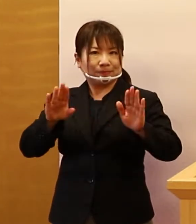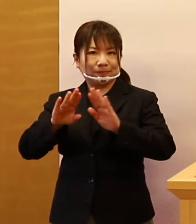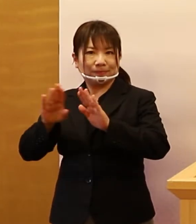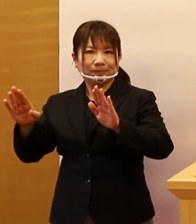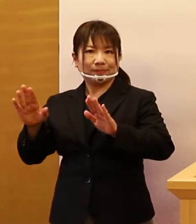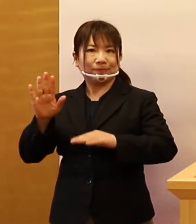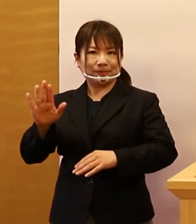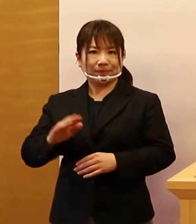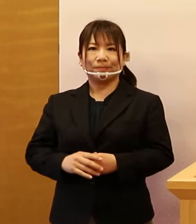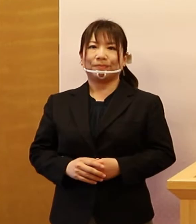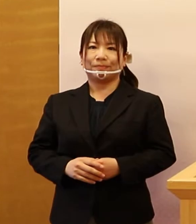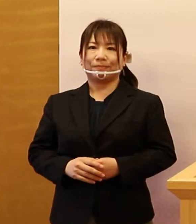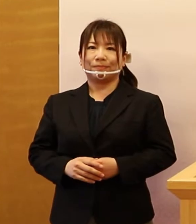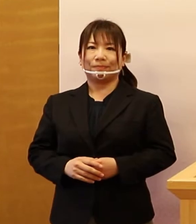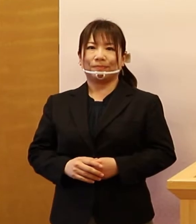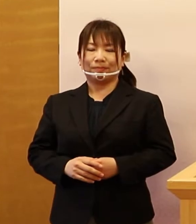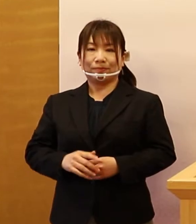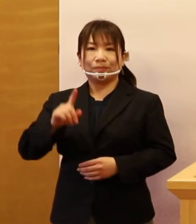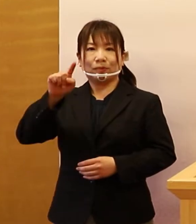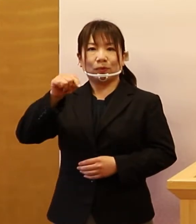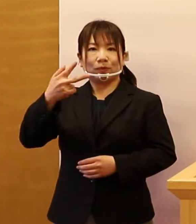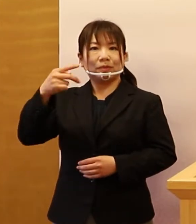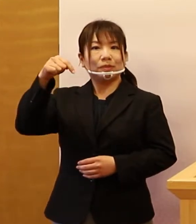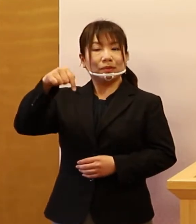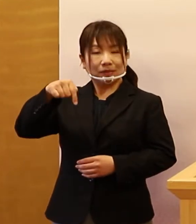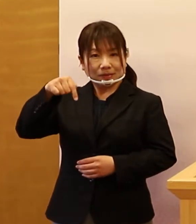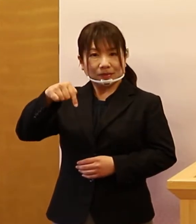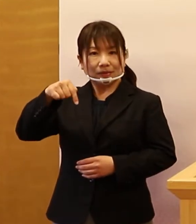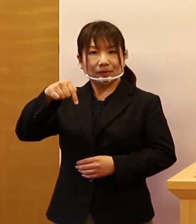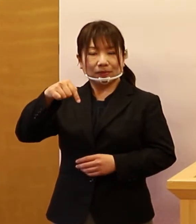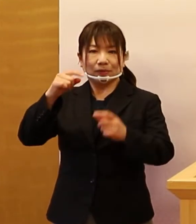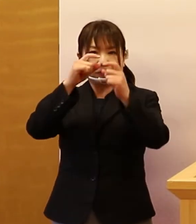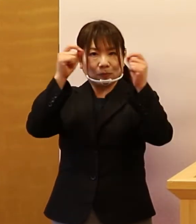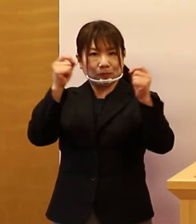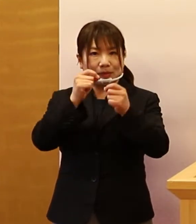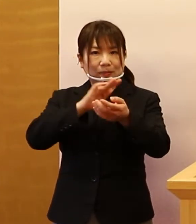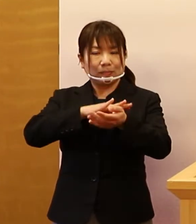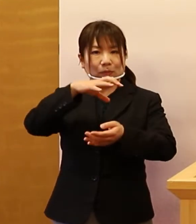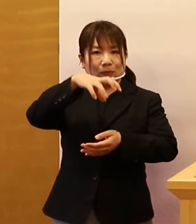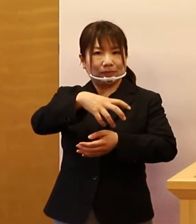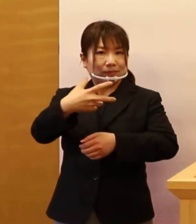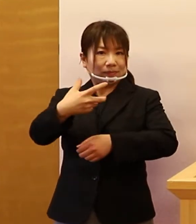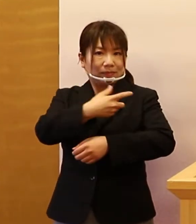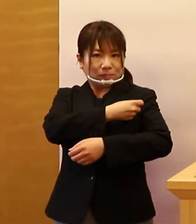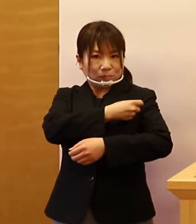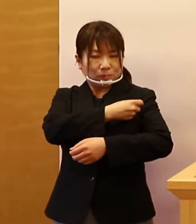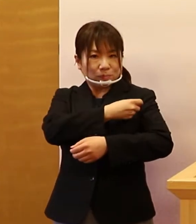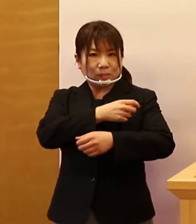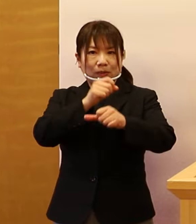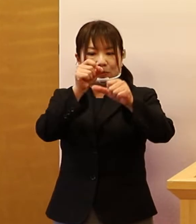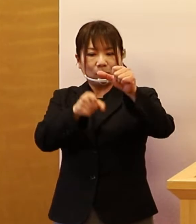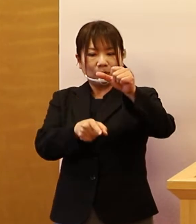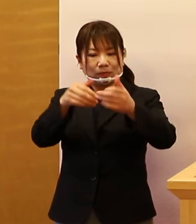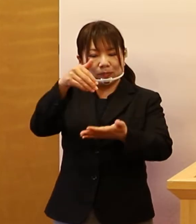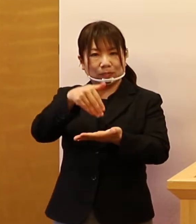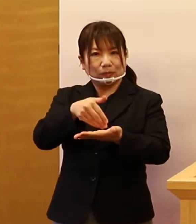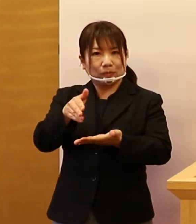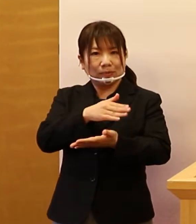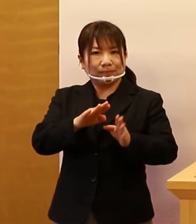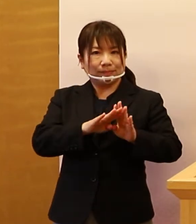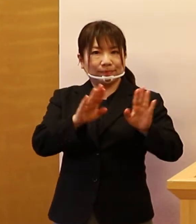ました。野々市市では医療機関接種を5月下旬から実施